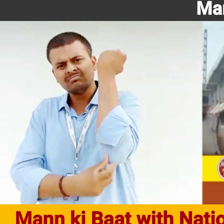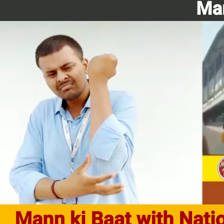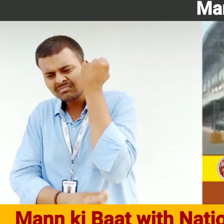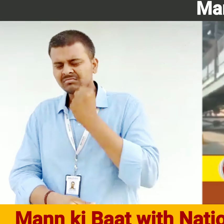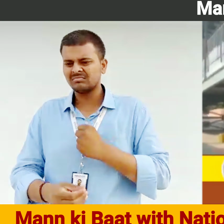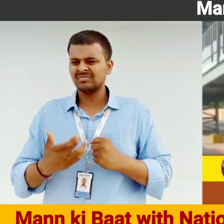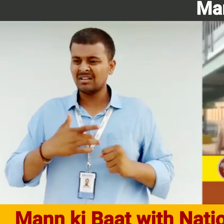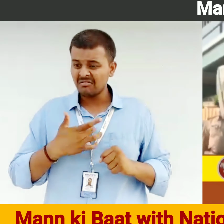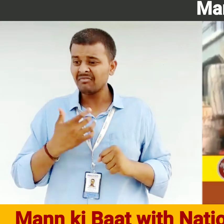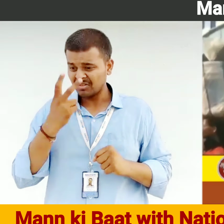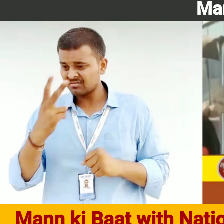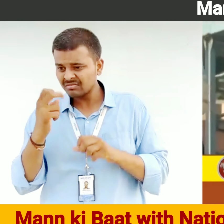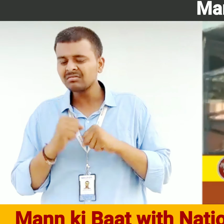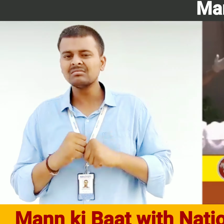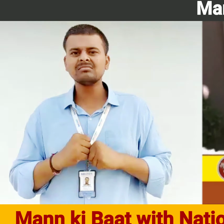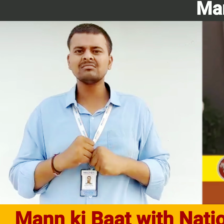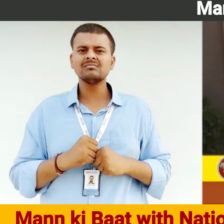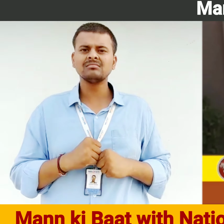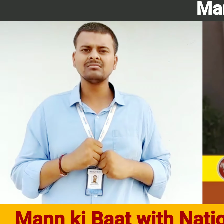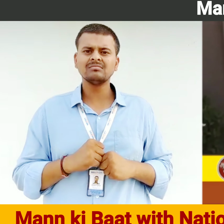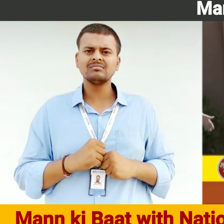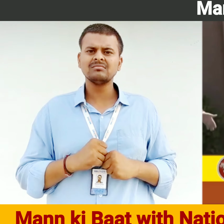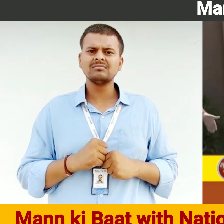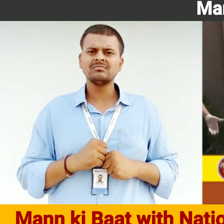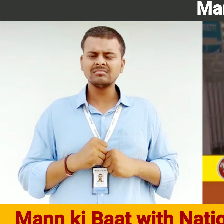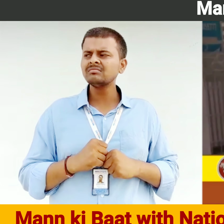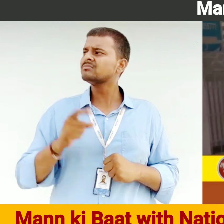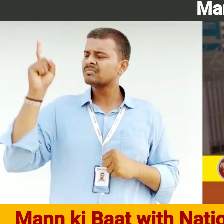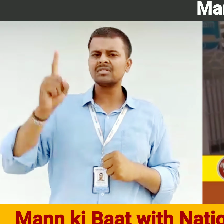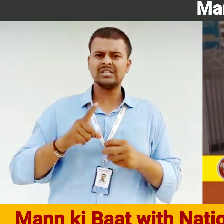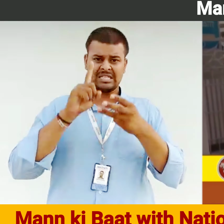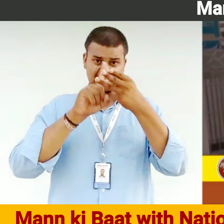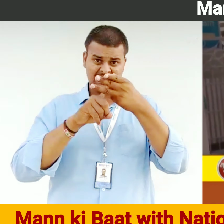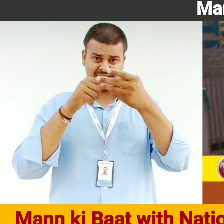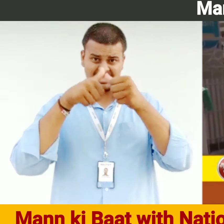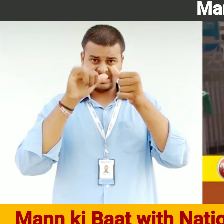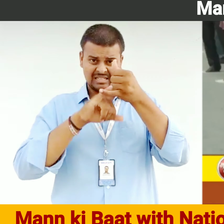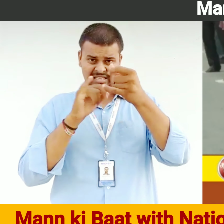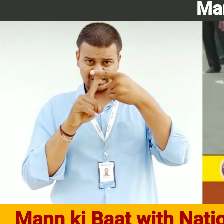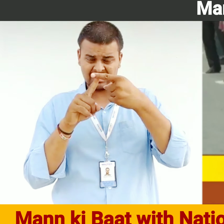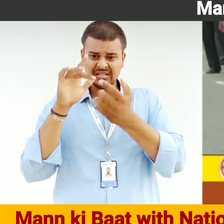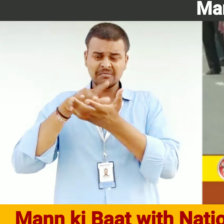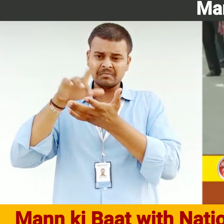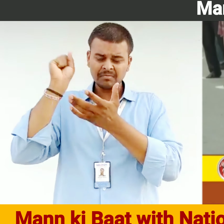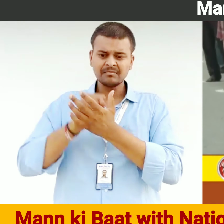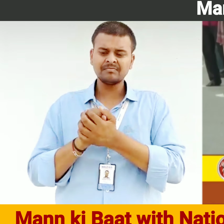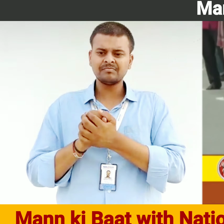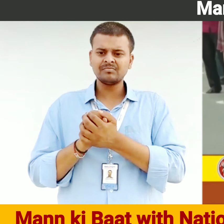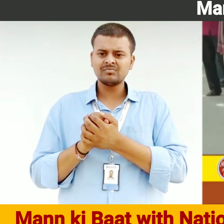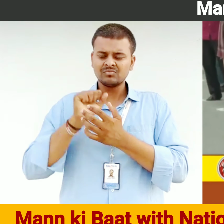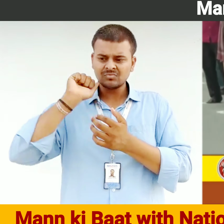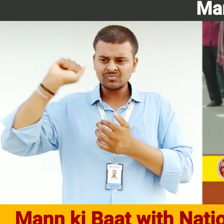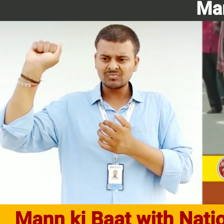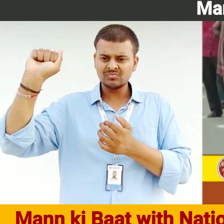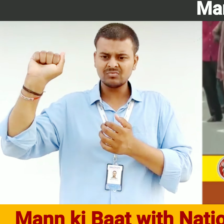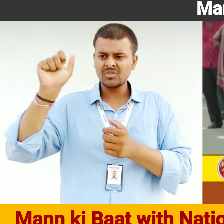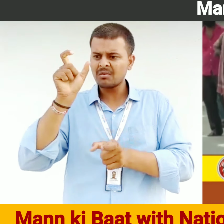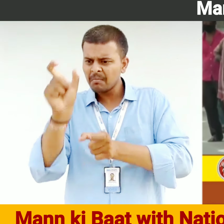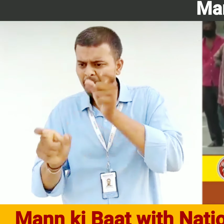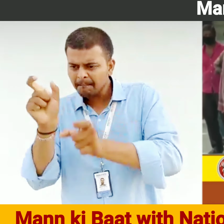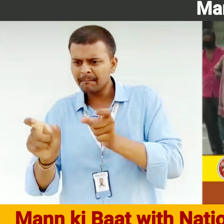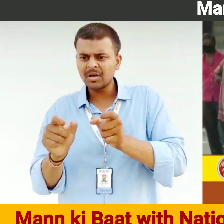है, जिसके श्रमिकों के बाहुबल में देश को नई ऊंचाई पर ले जाने का सामर्थ्य है, उस पूर्वी हिस्से